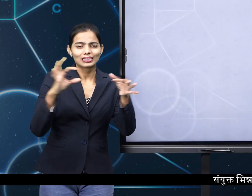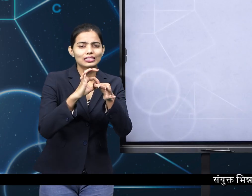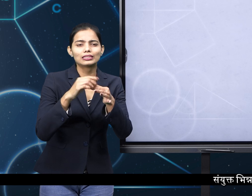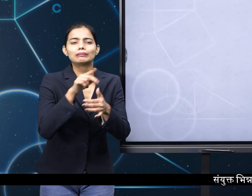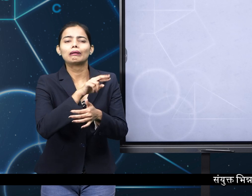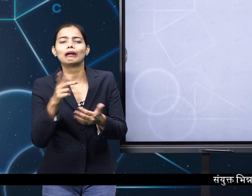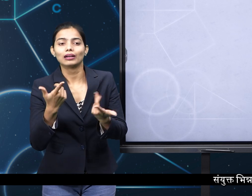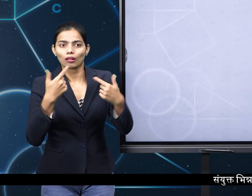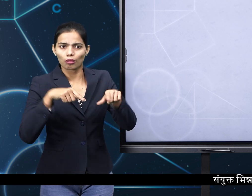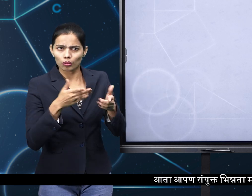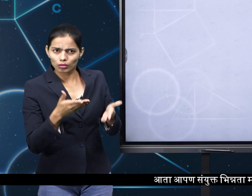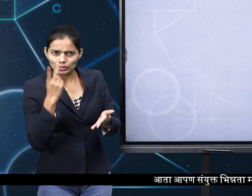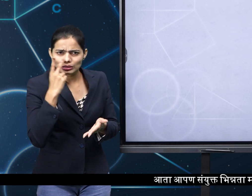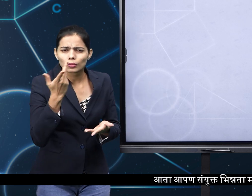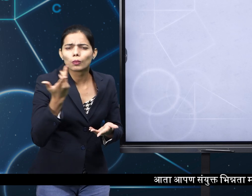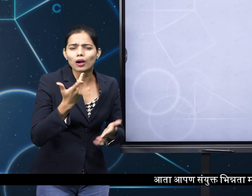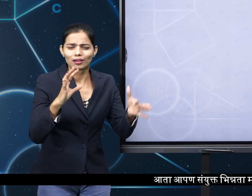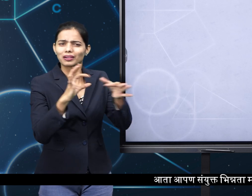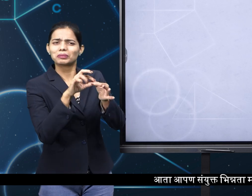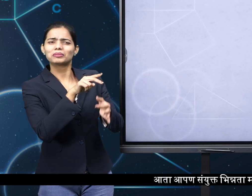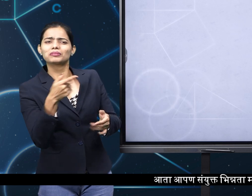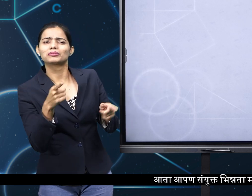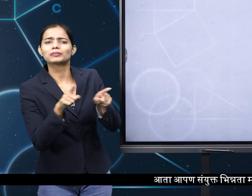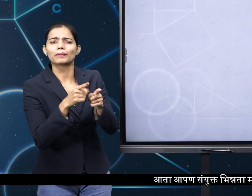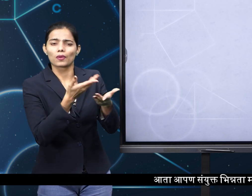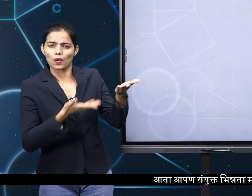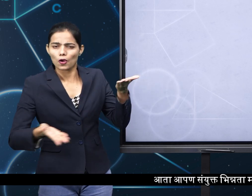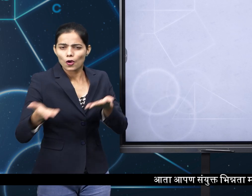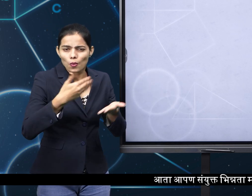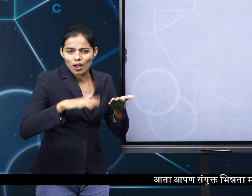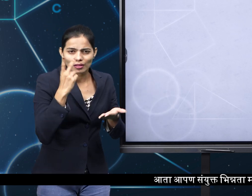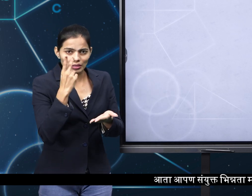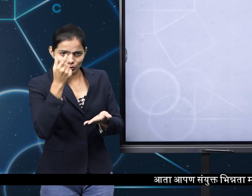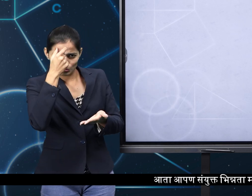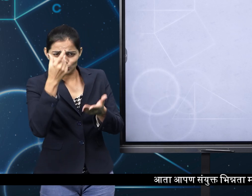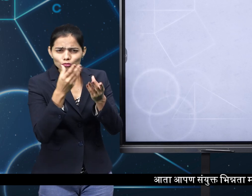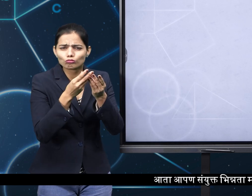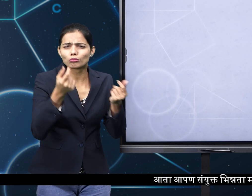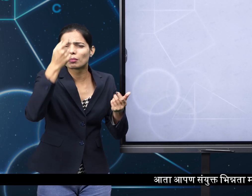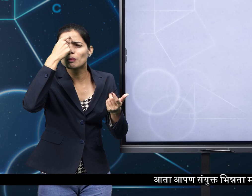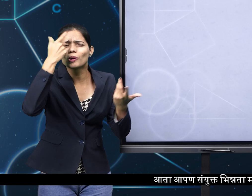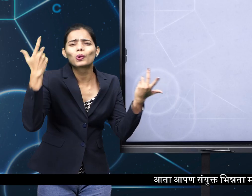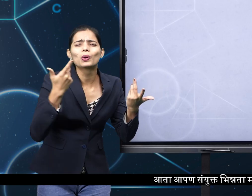संयुक्त भिन्नता. आता आपण संयुक्त भिन्नता म्हणजे काय ते पाहूया.